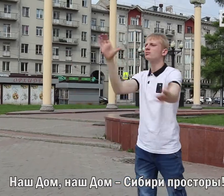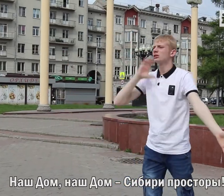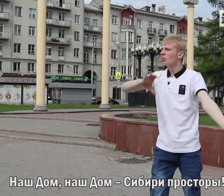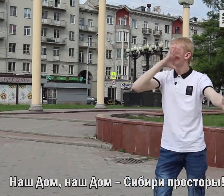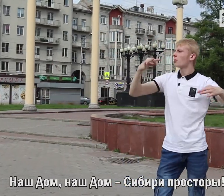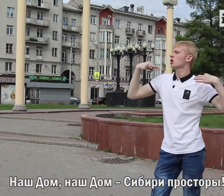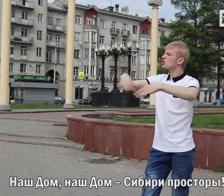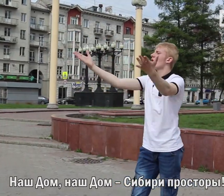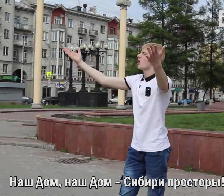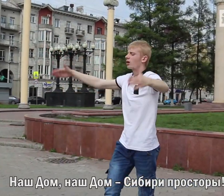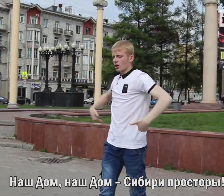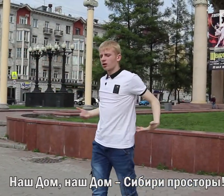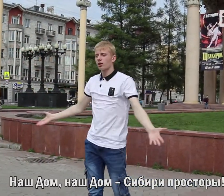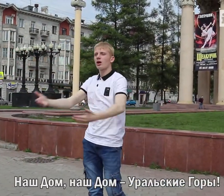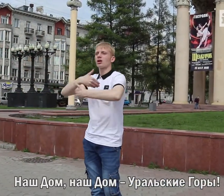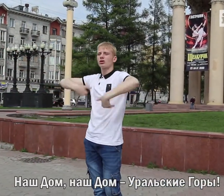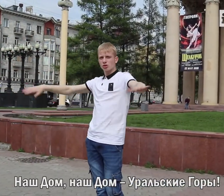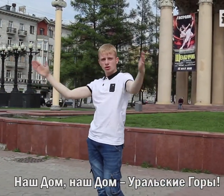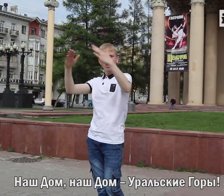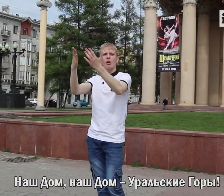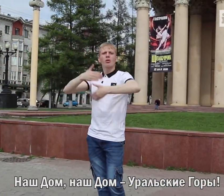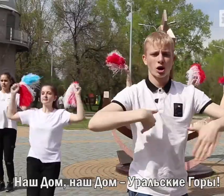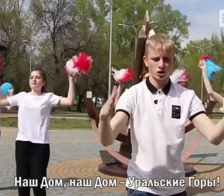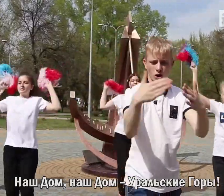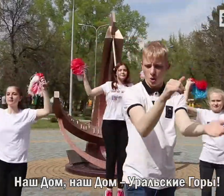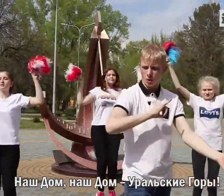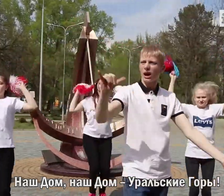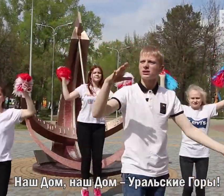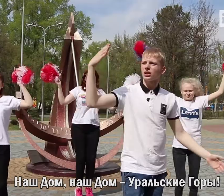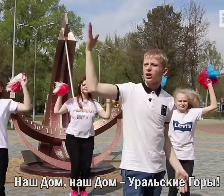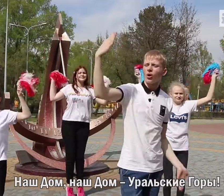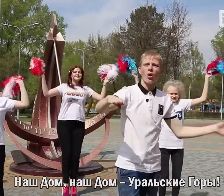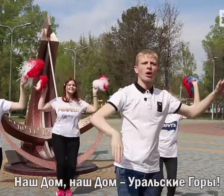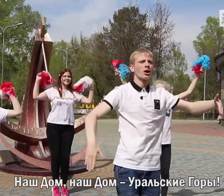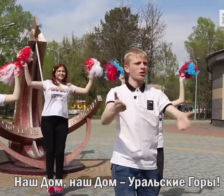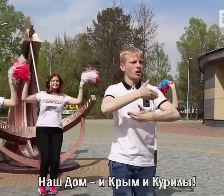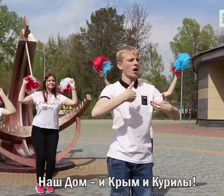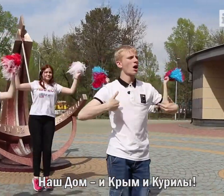дом Сибири просторы, наш дом уральские горы.